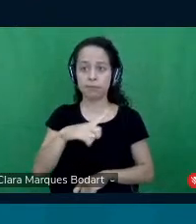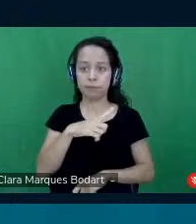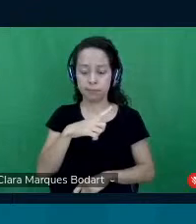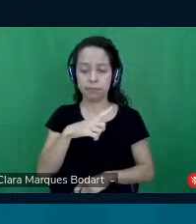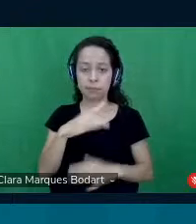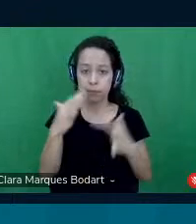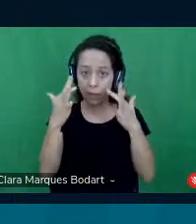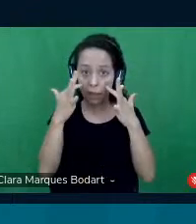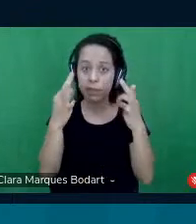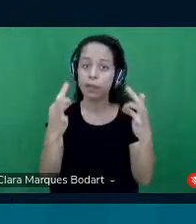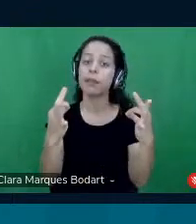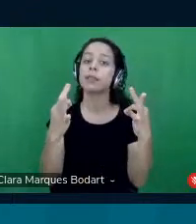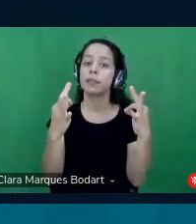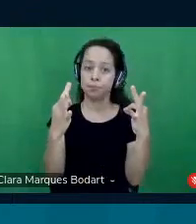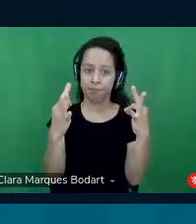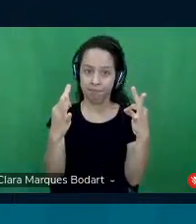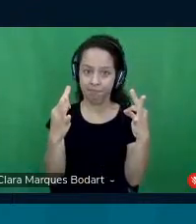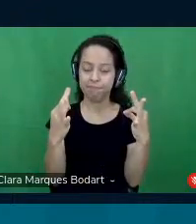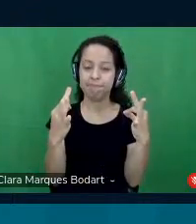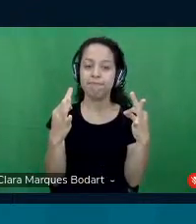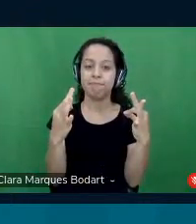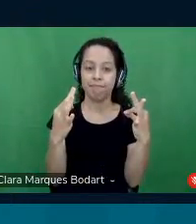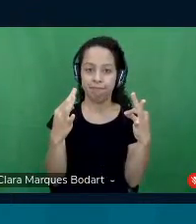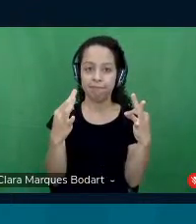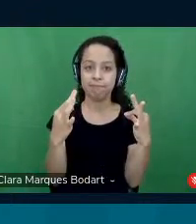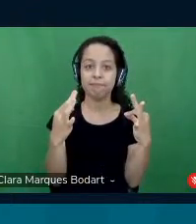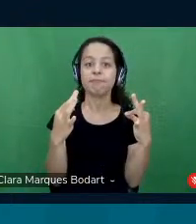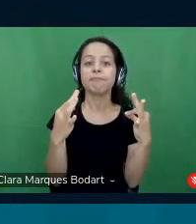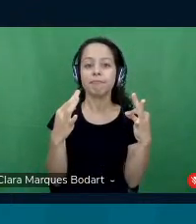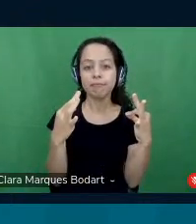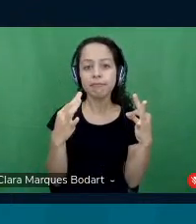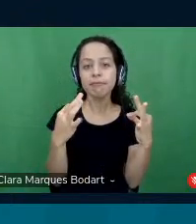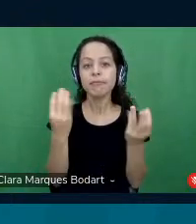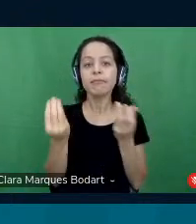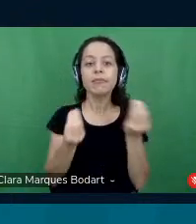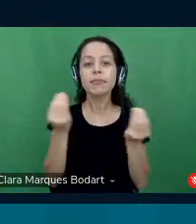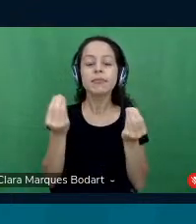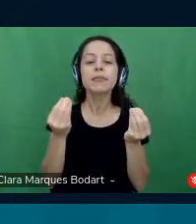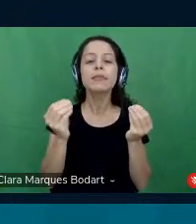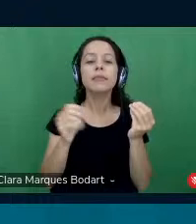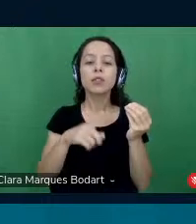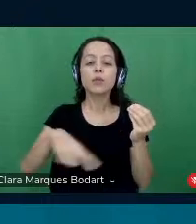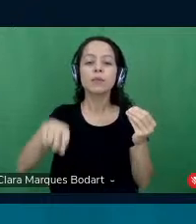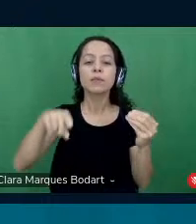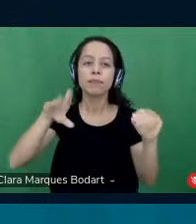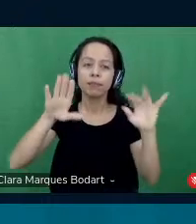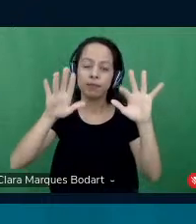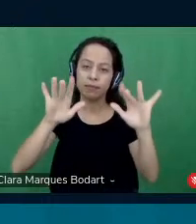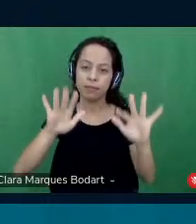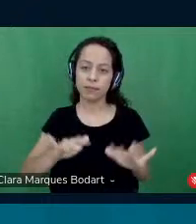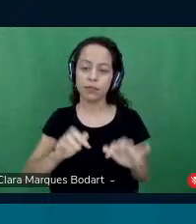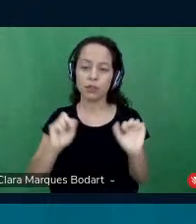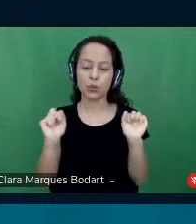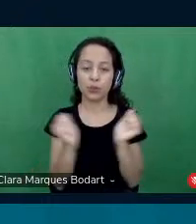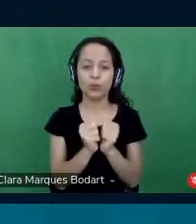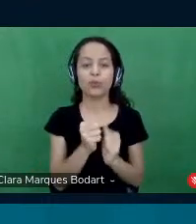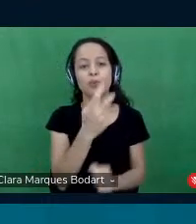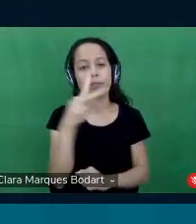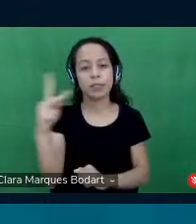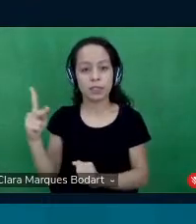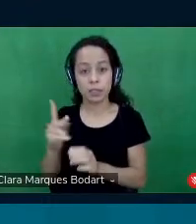uma atenção especial de vocês em termos do desenvolvimento dos produtos que vocês farão junto com seus